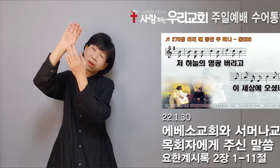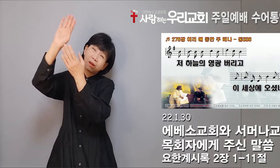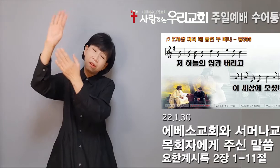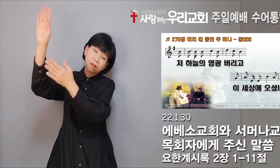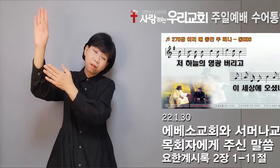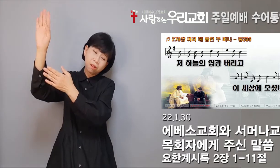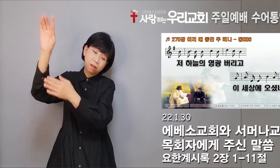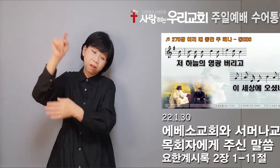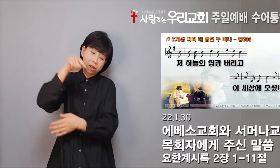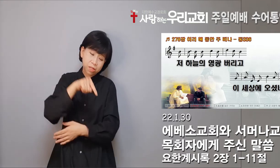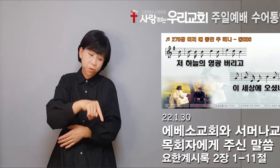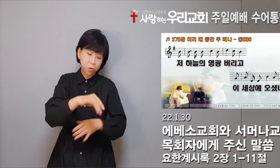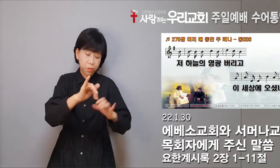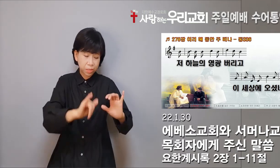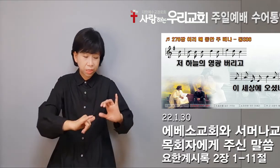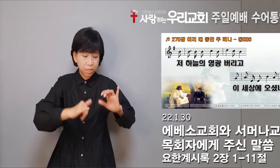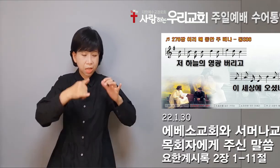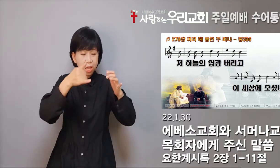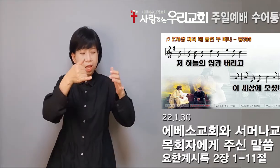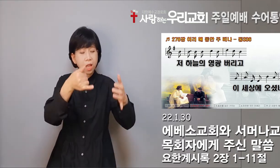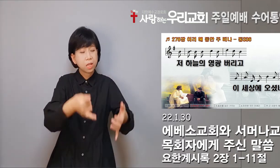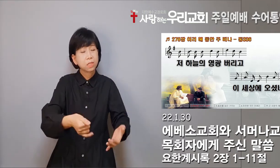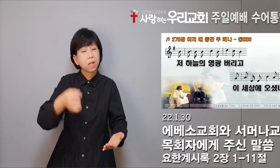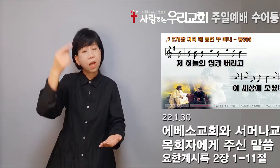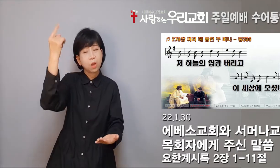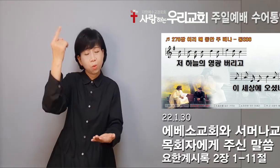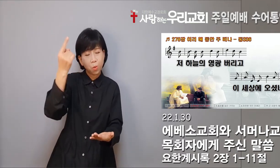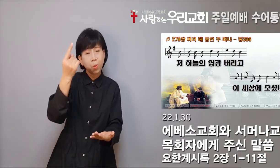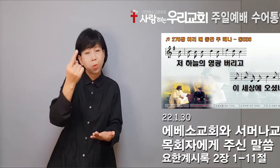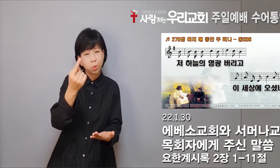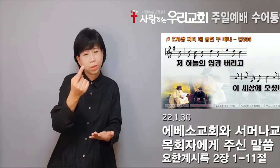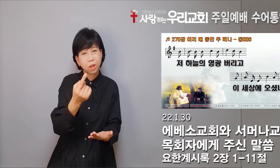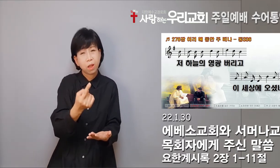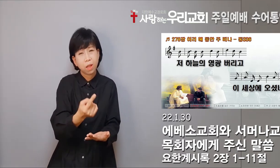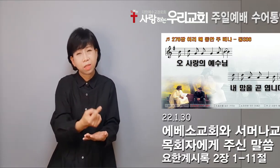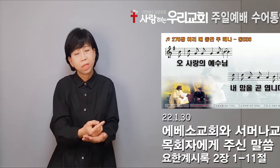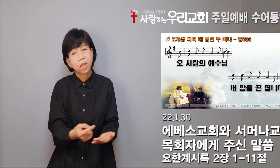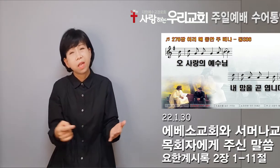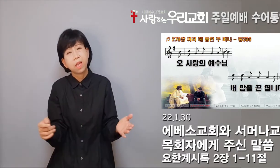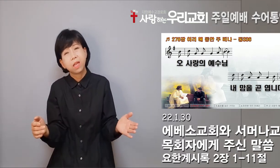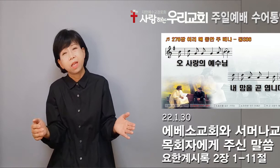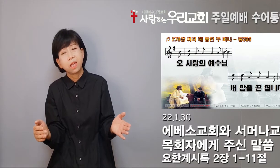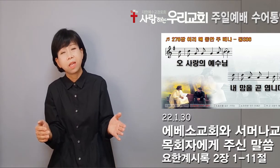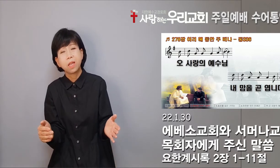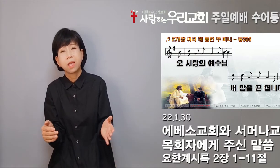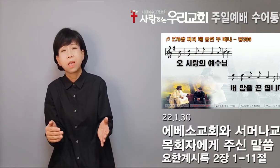버리고 이 세상에 오셨네.